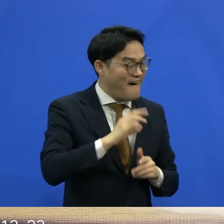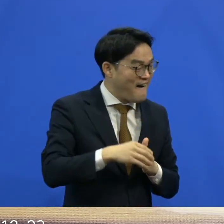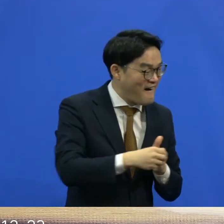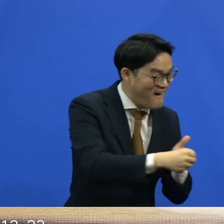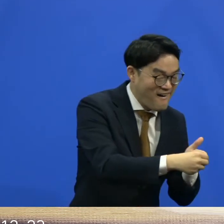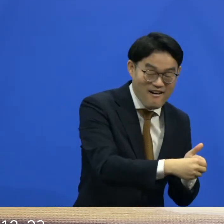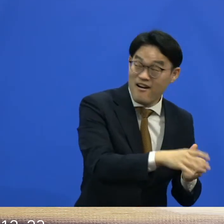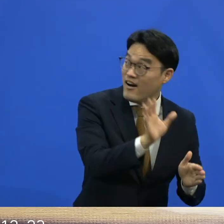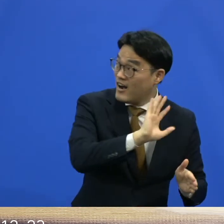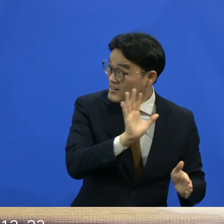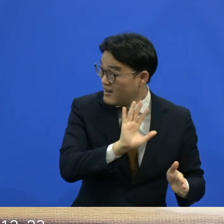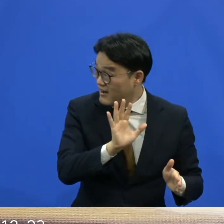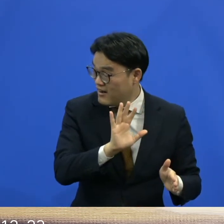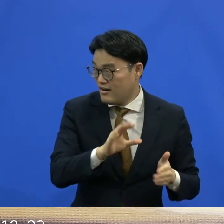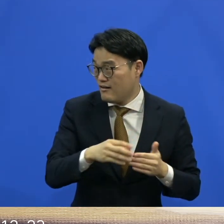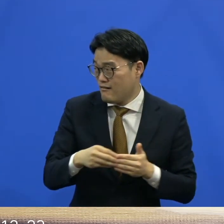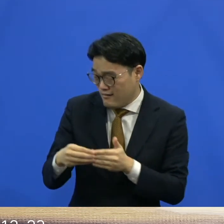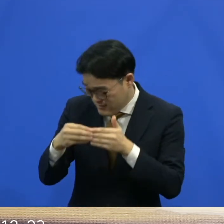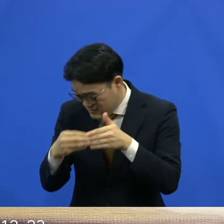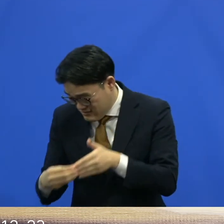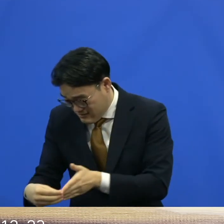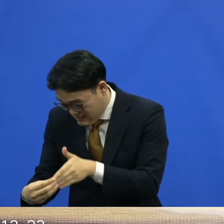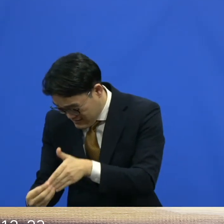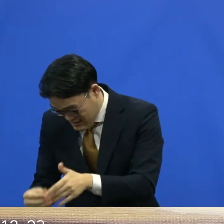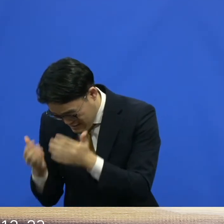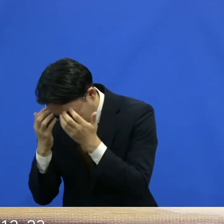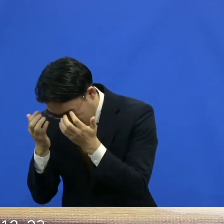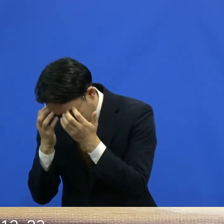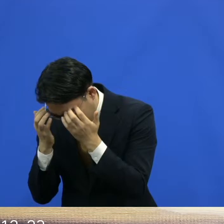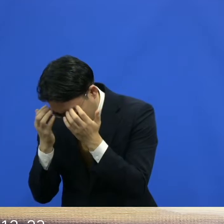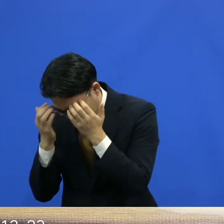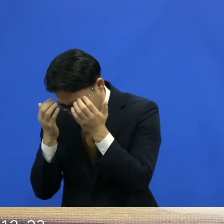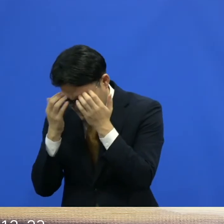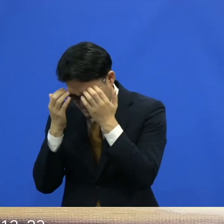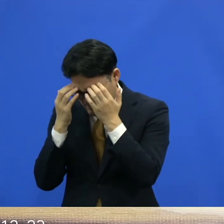분명한 것은 하나님은 우리를 단련시키십니다.